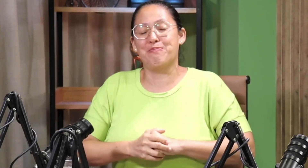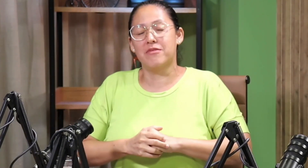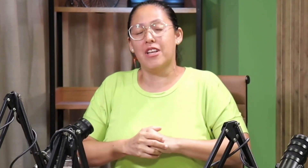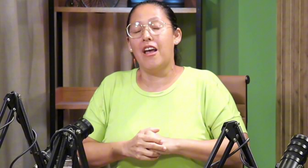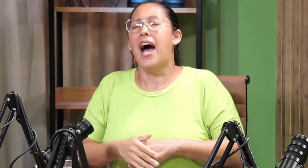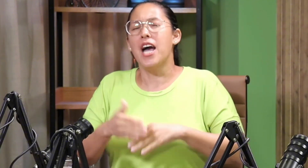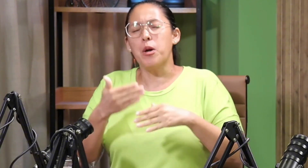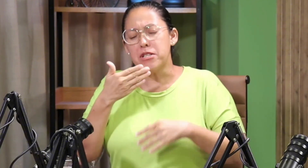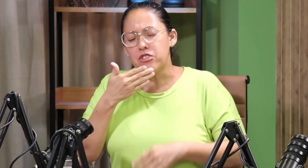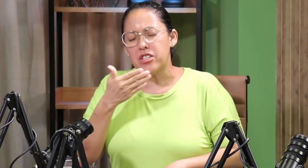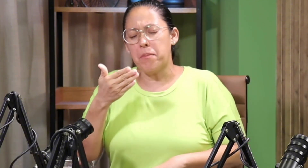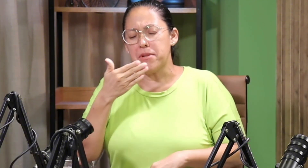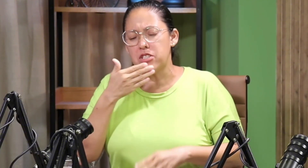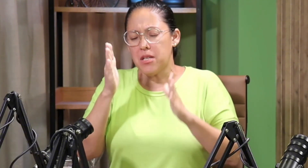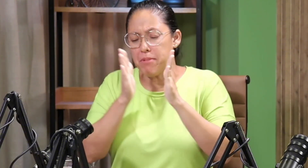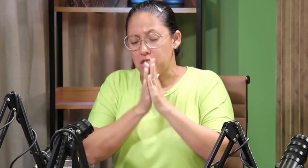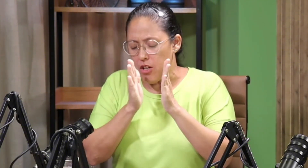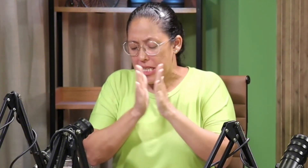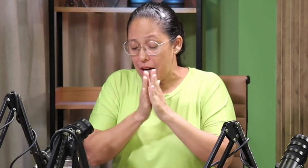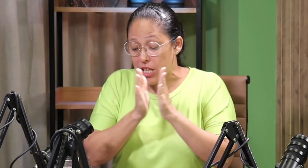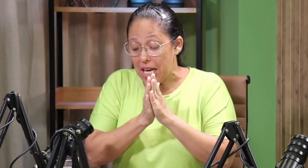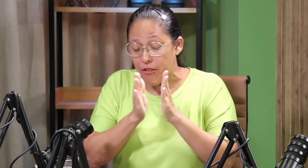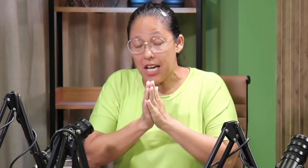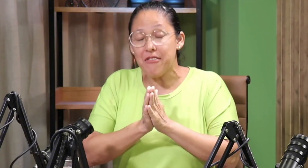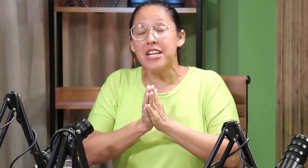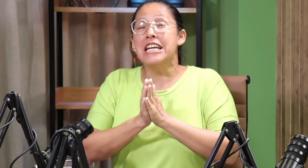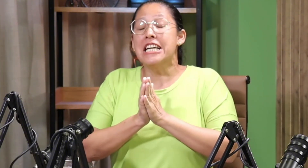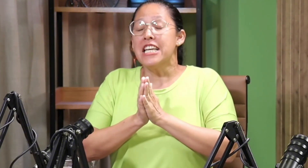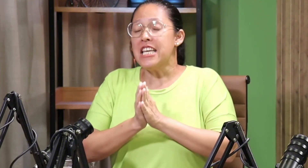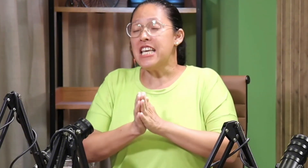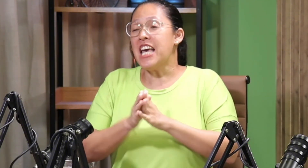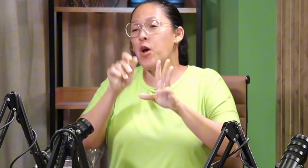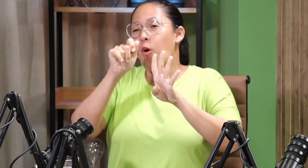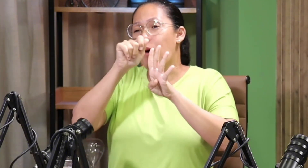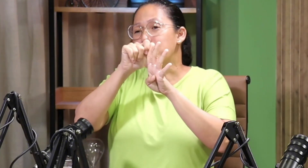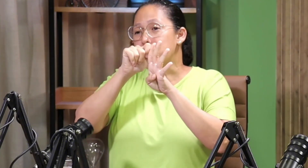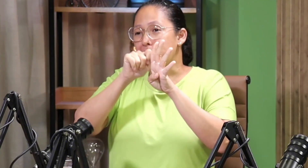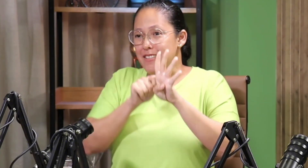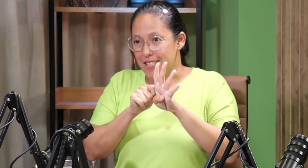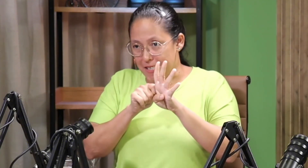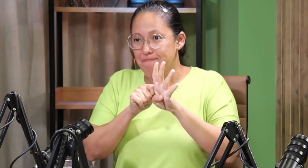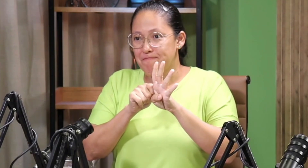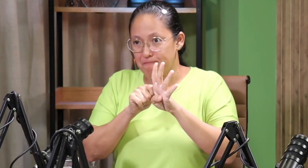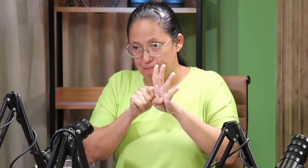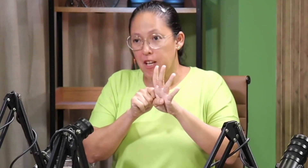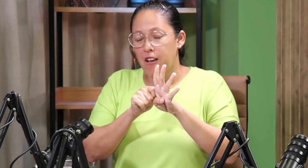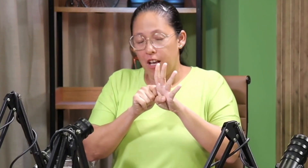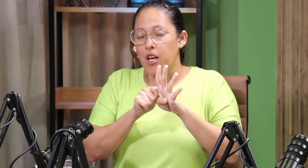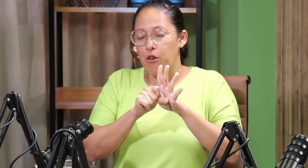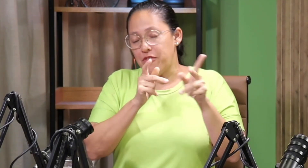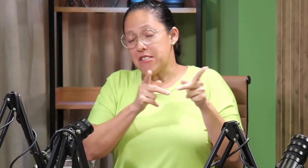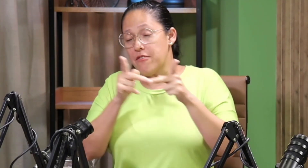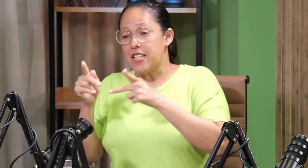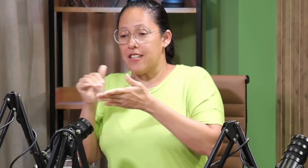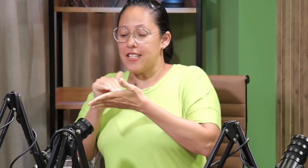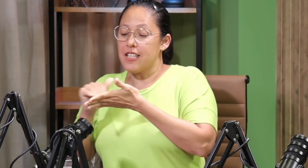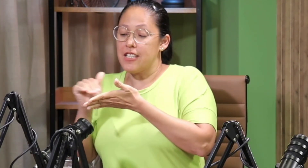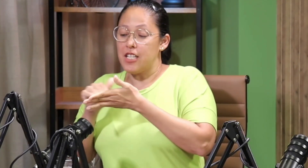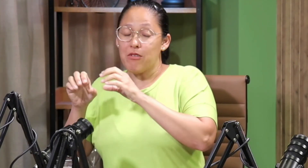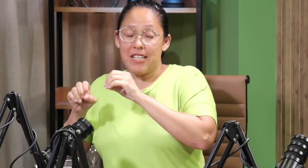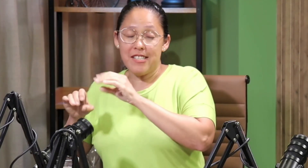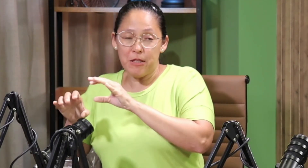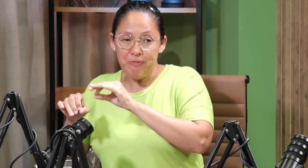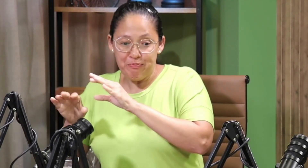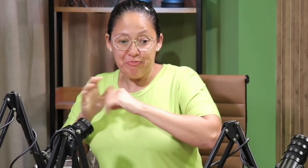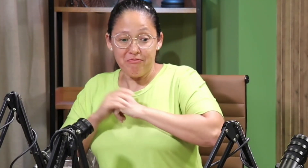difícil. Aí eu pedia, orava, e em 4 meses, eu fui fazer uma visita na